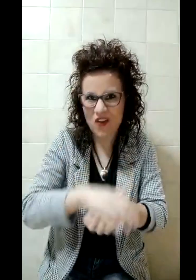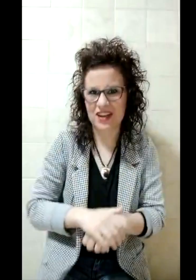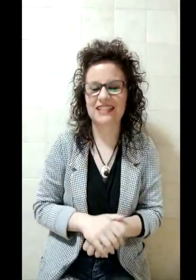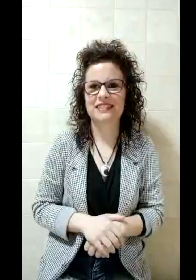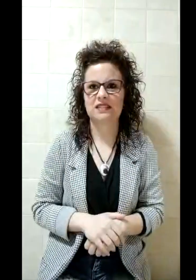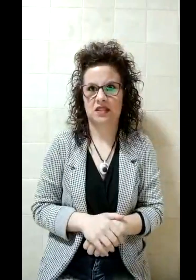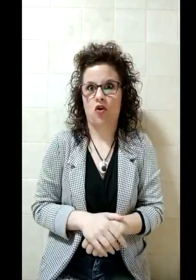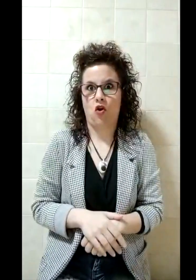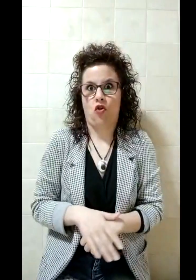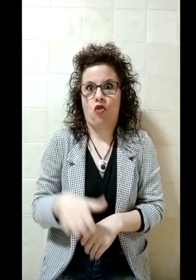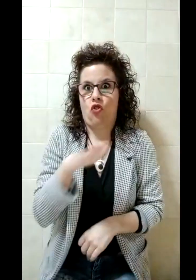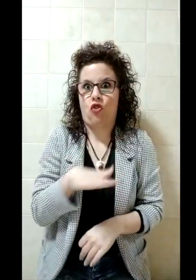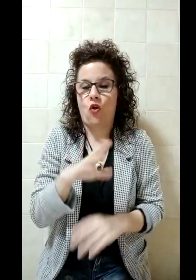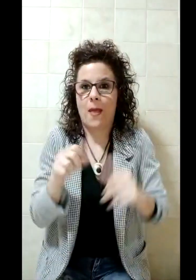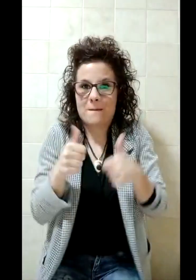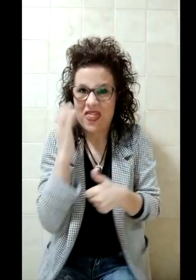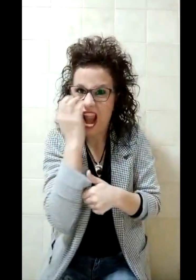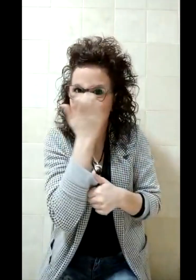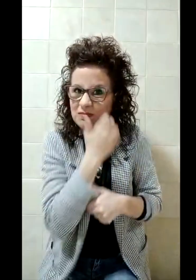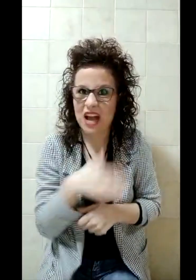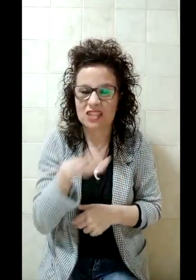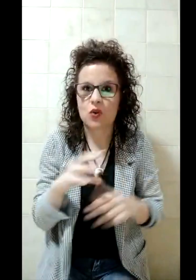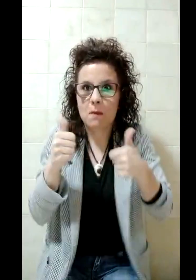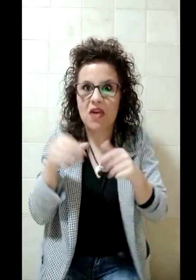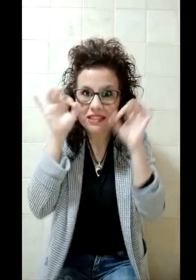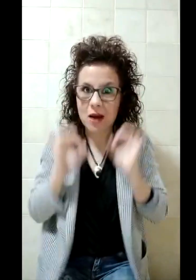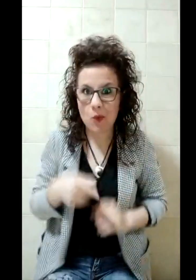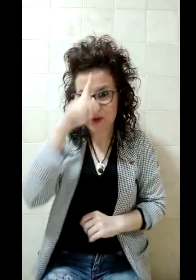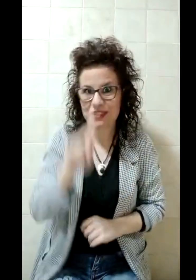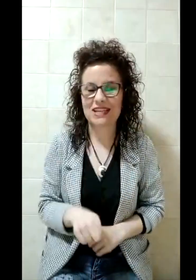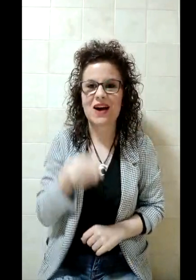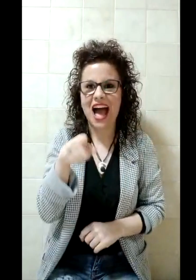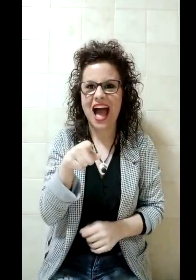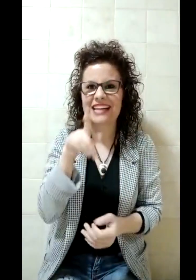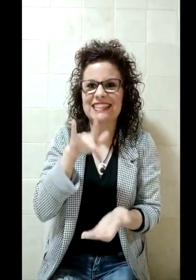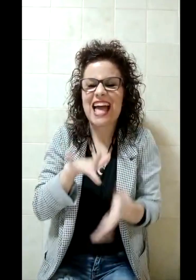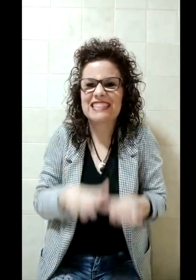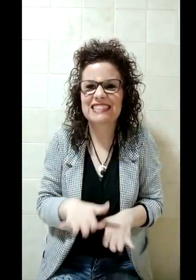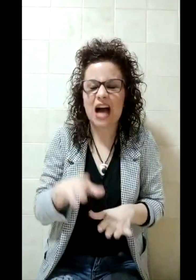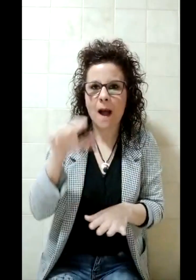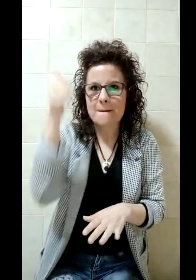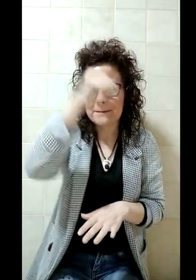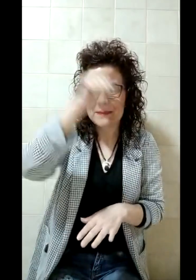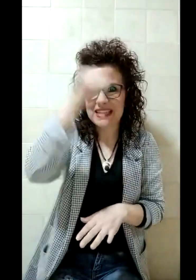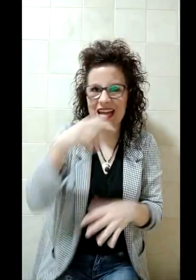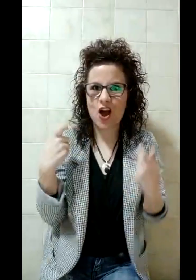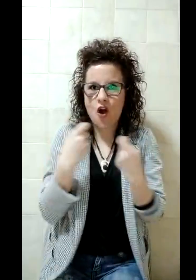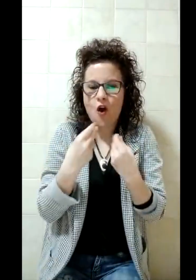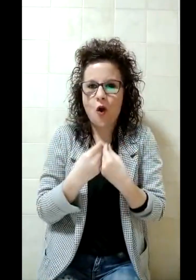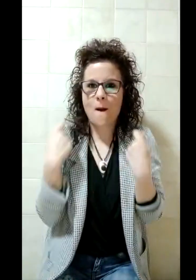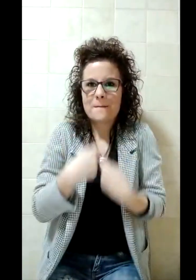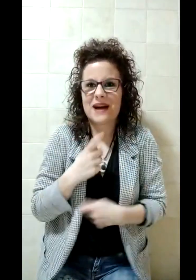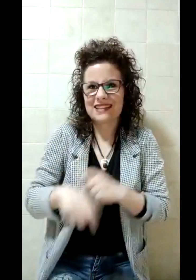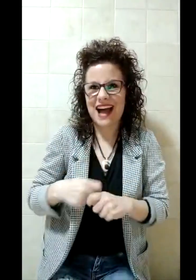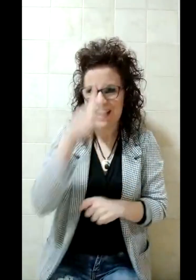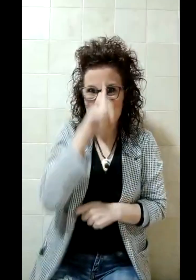parecerse aún más. Allí estaba Ratón, de quien no se sabía dónde acababan las pecas y empezaba el sarampión. Allí estaba